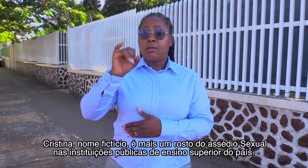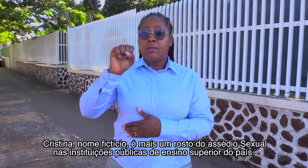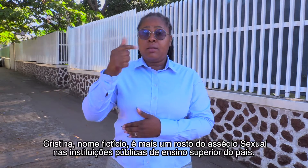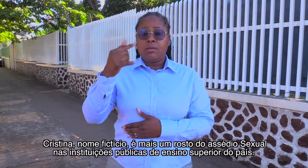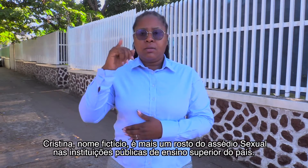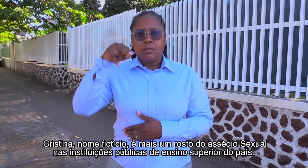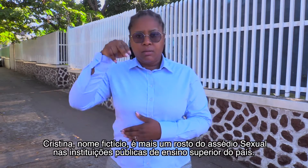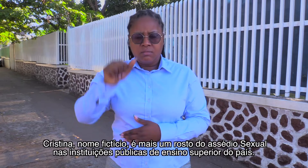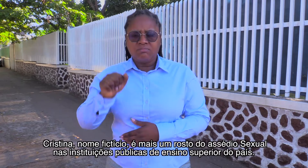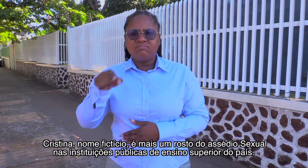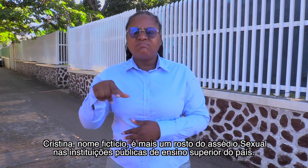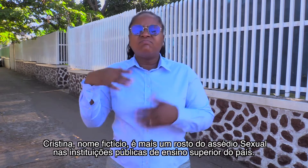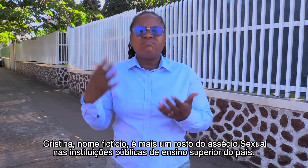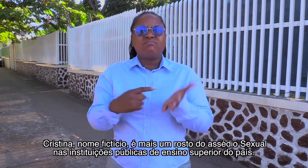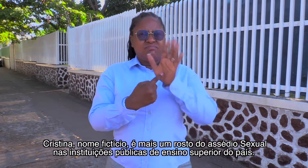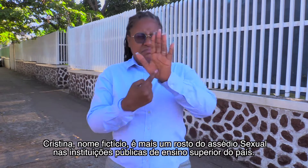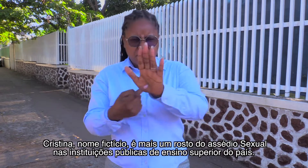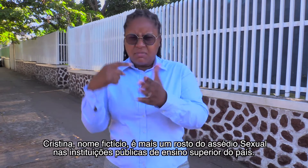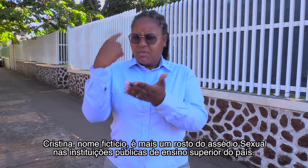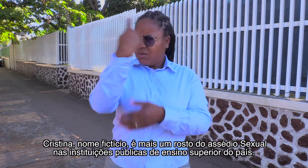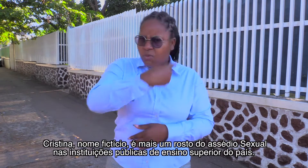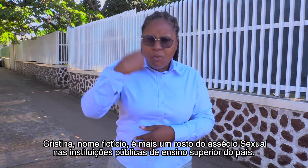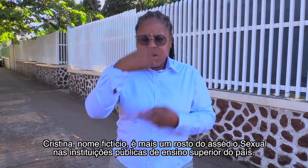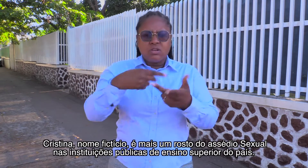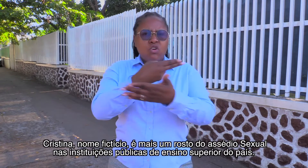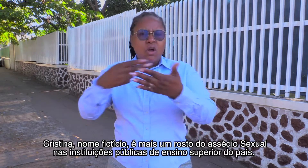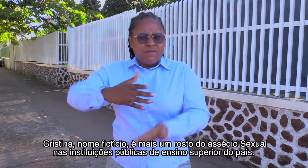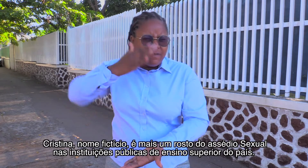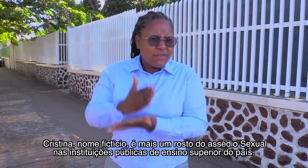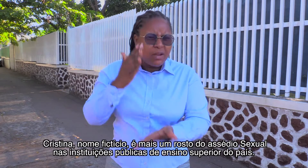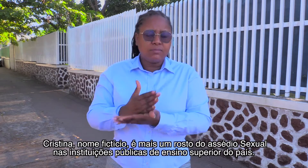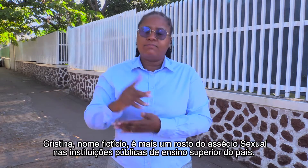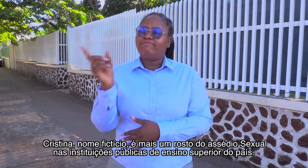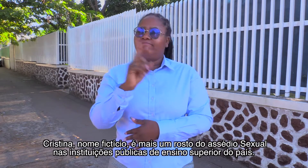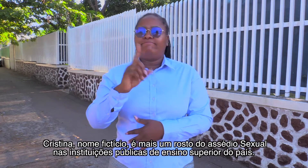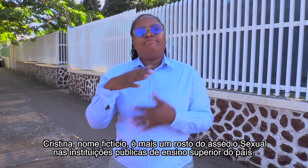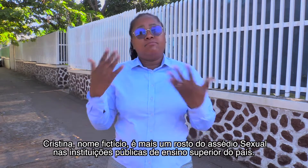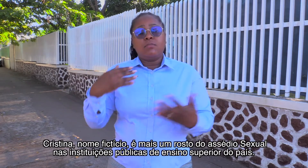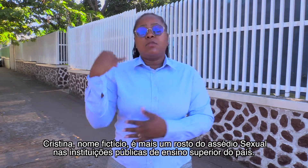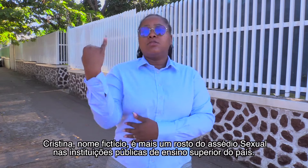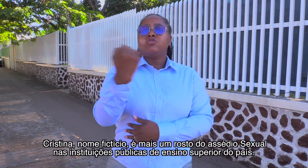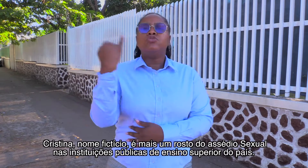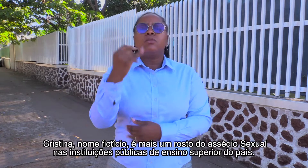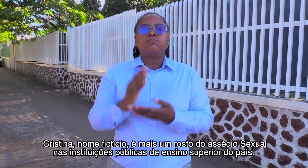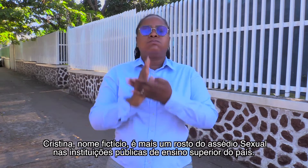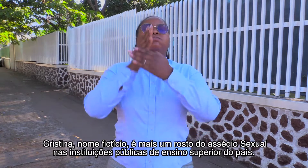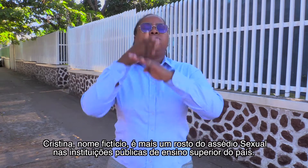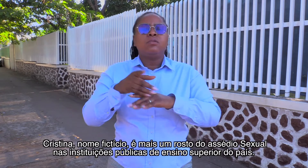Cristina, nome fictício, é mais um rosto do assédio sexual nas instituições públicas do ensino superior do país.